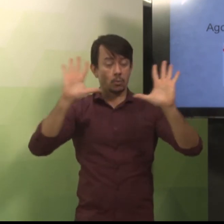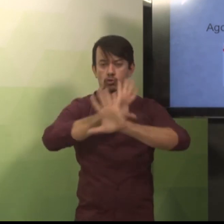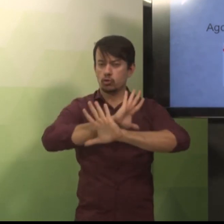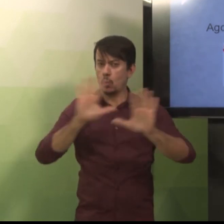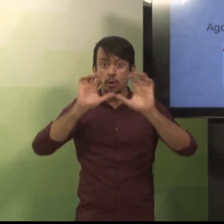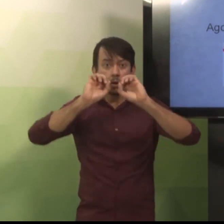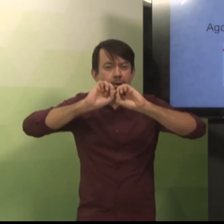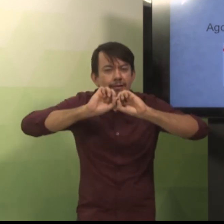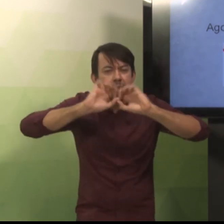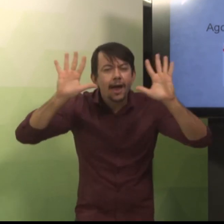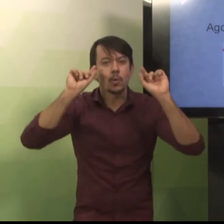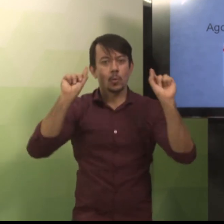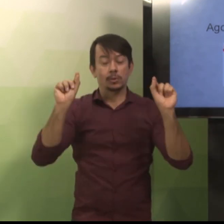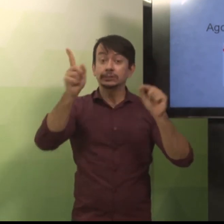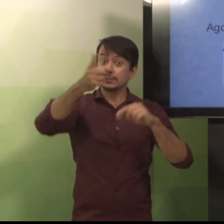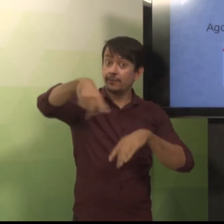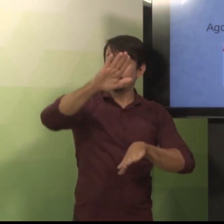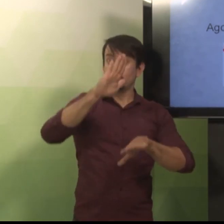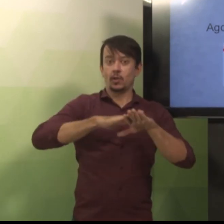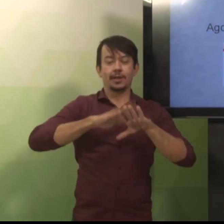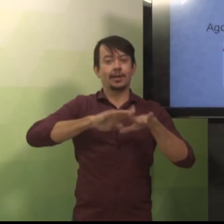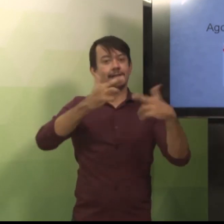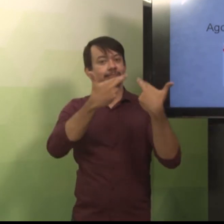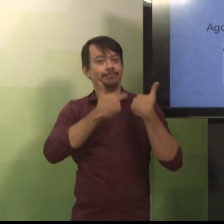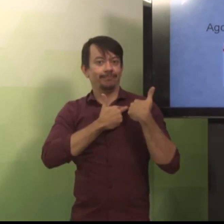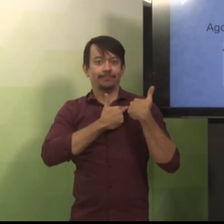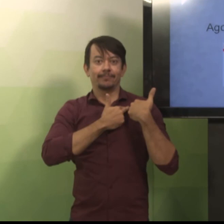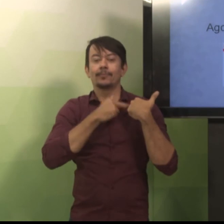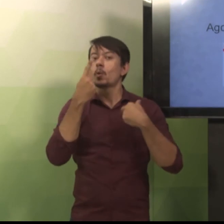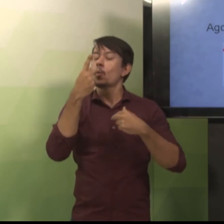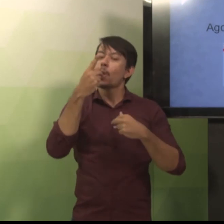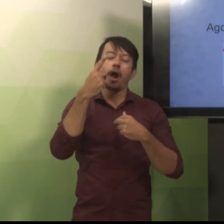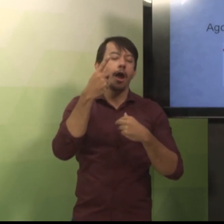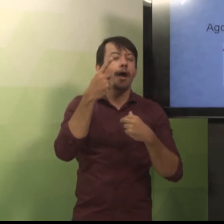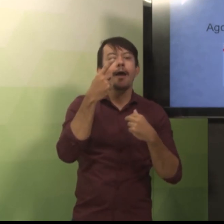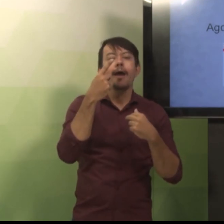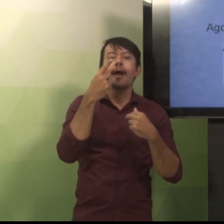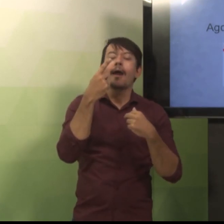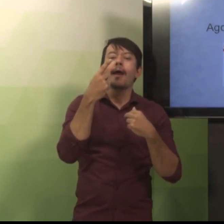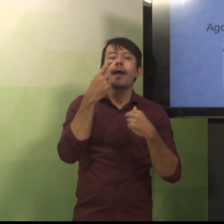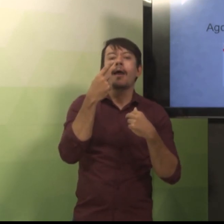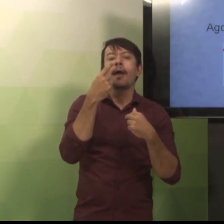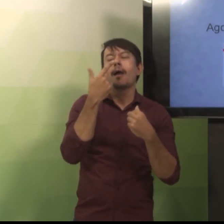vamos explicar, vamos esclarecer tudo, mas a responsabilidade maior é de vocês.